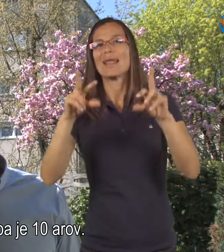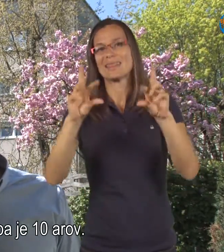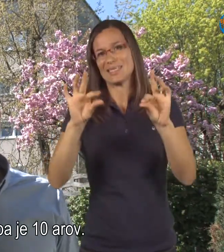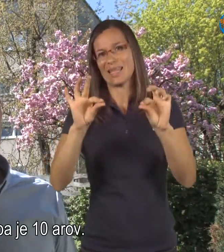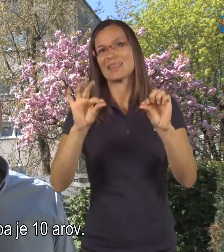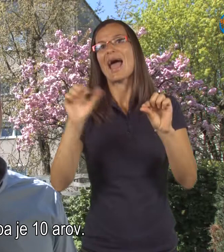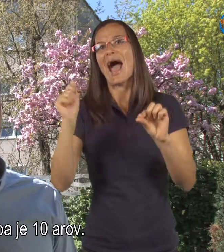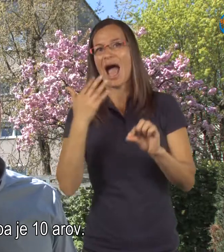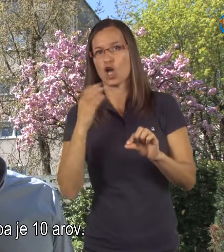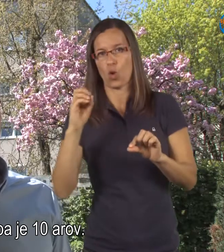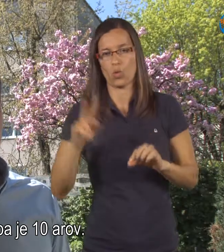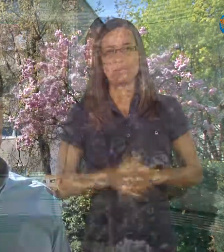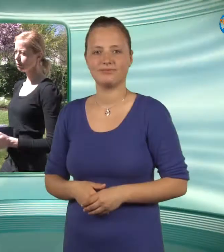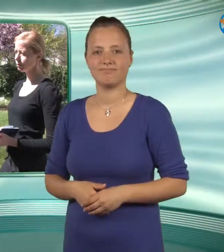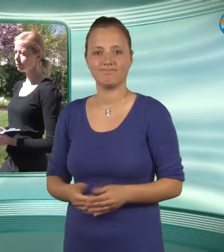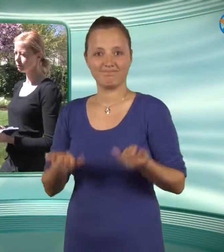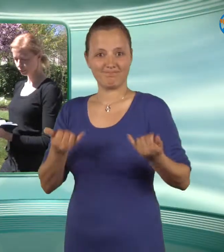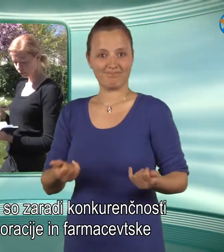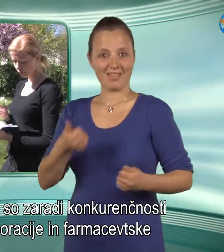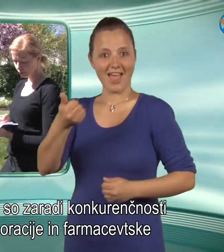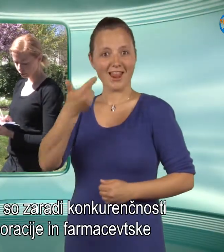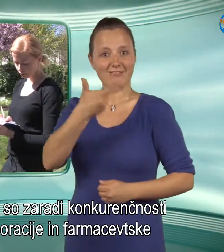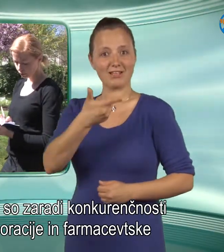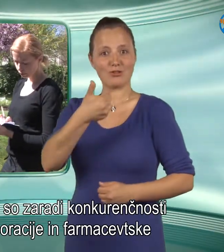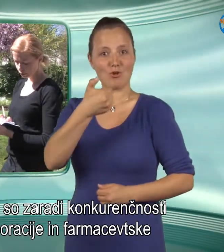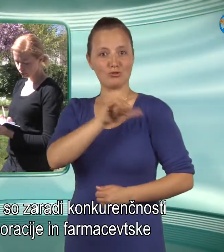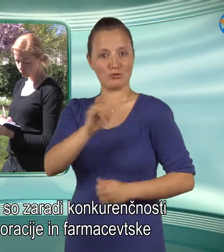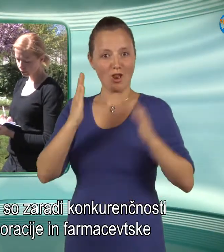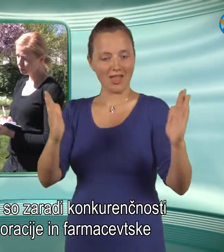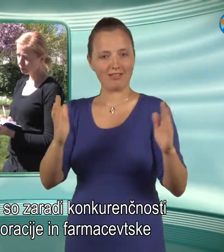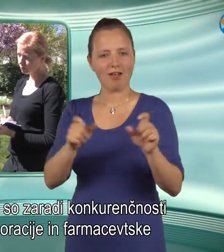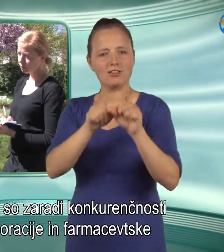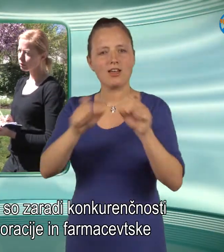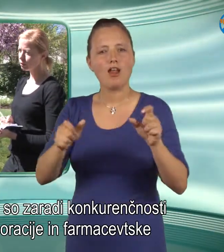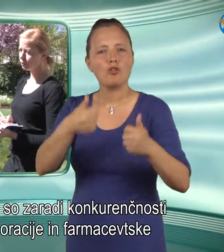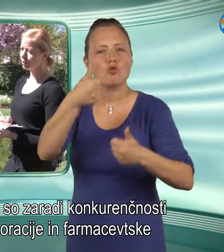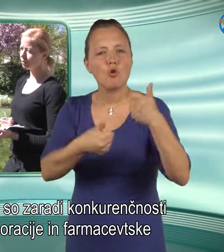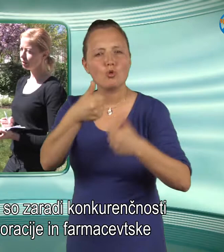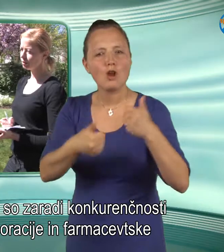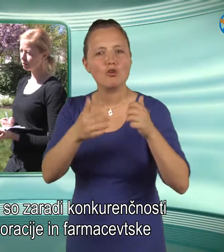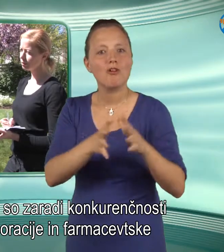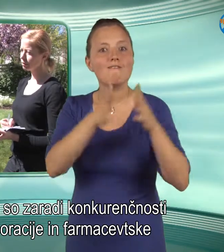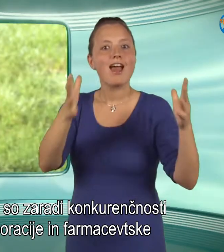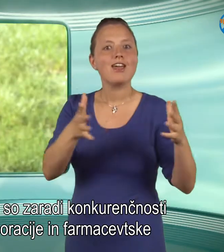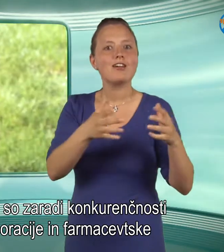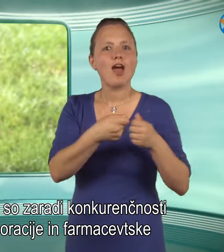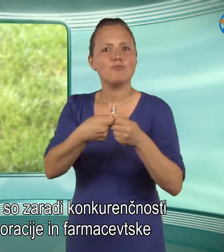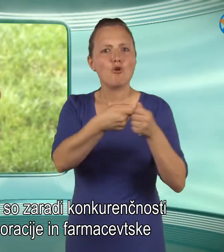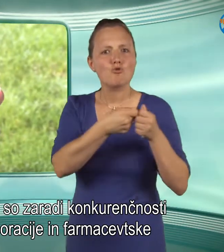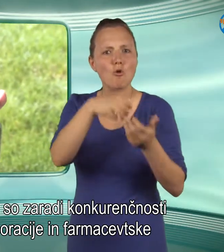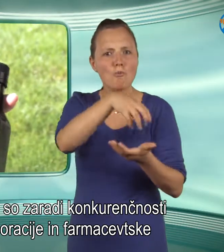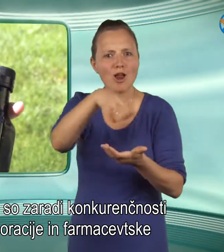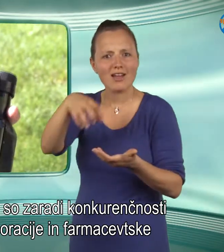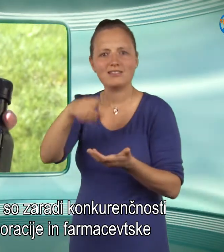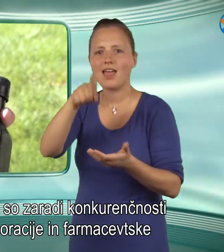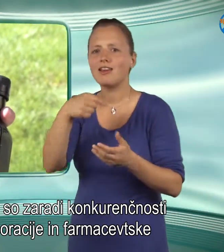0,1 hektarja oziroma 10 arov. V 21. stoletju so zaradi konkurenčnosti velike